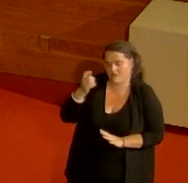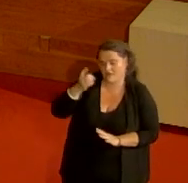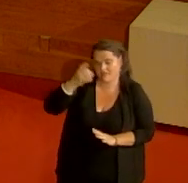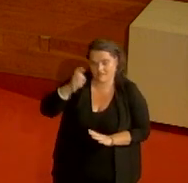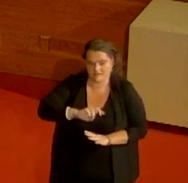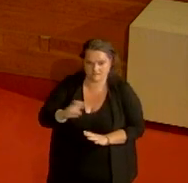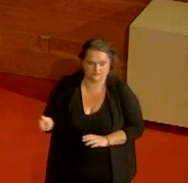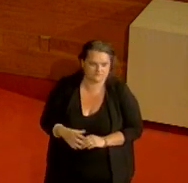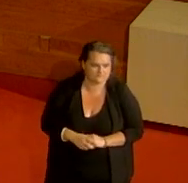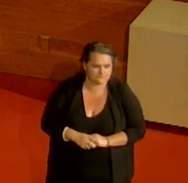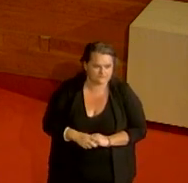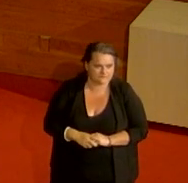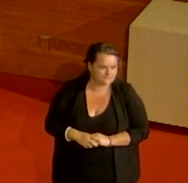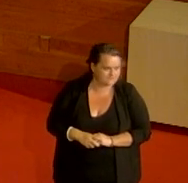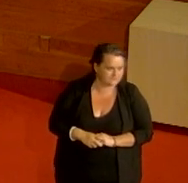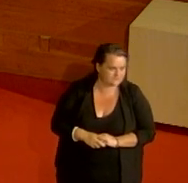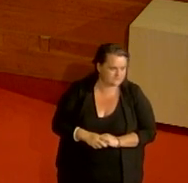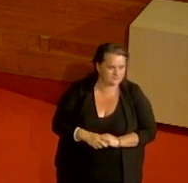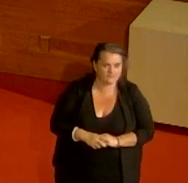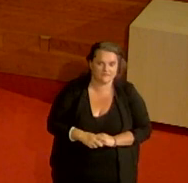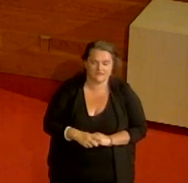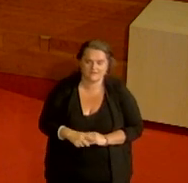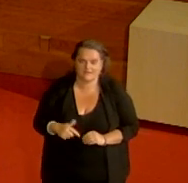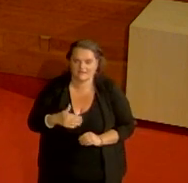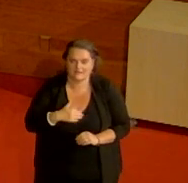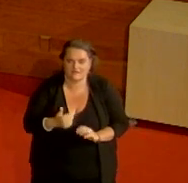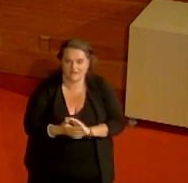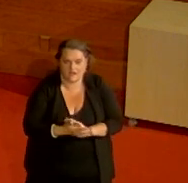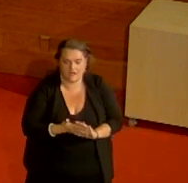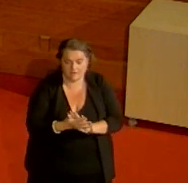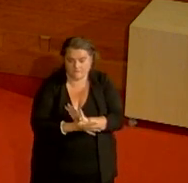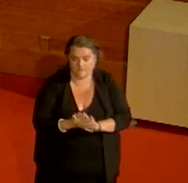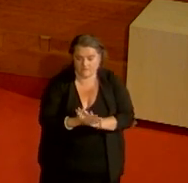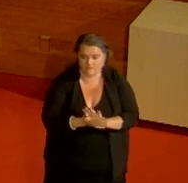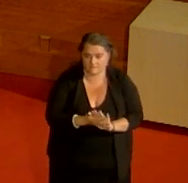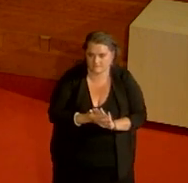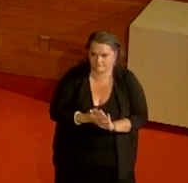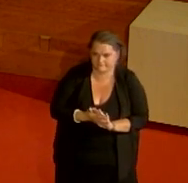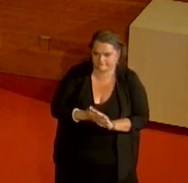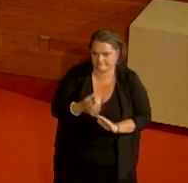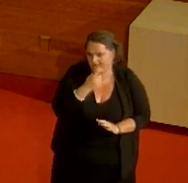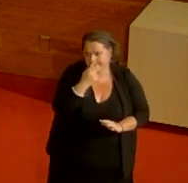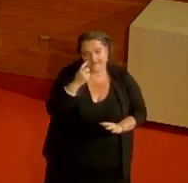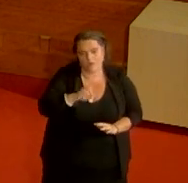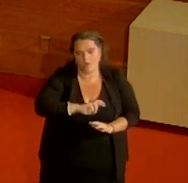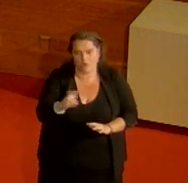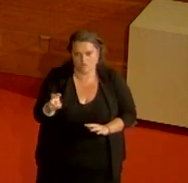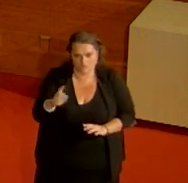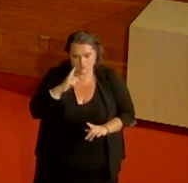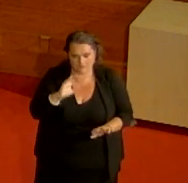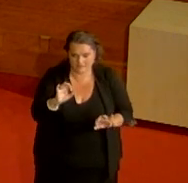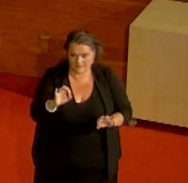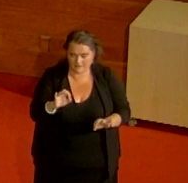compartir os quería hablar de de de cómo otro de los riesgos que nos encontramos en la cultura